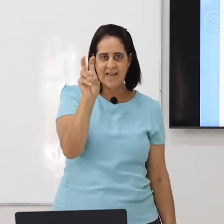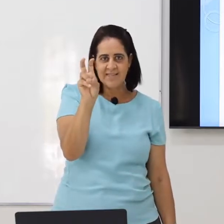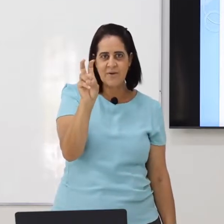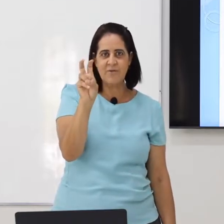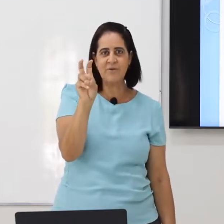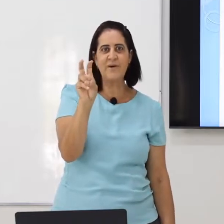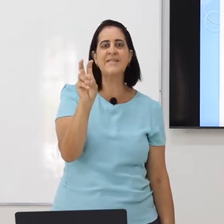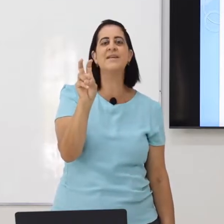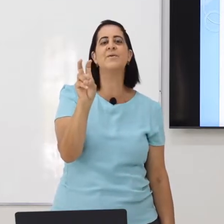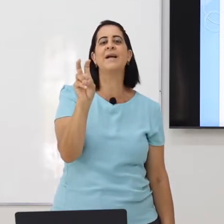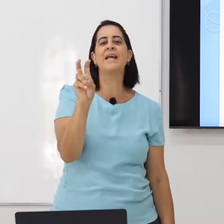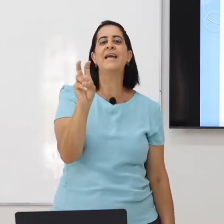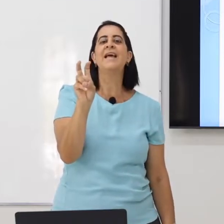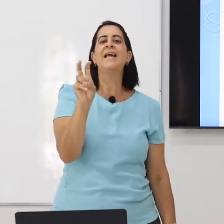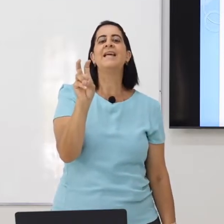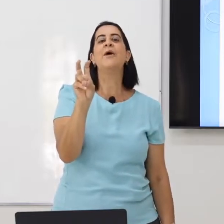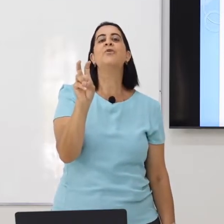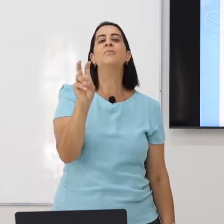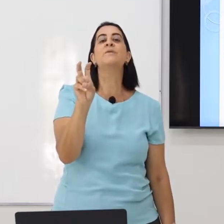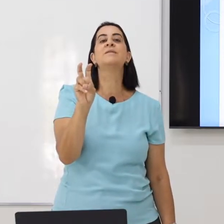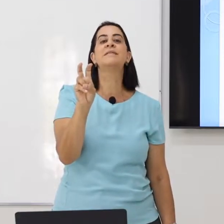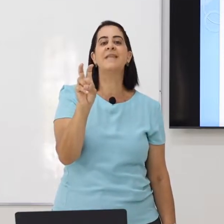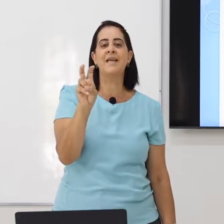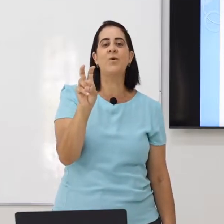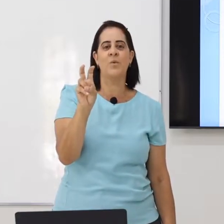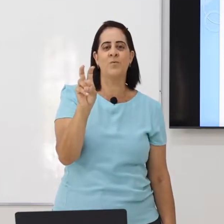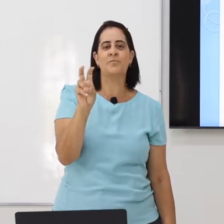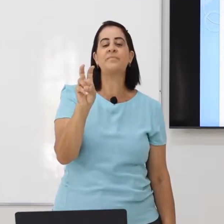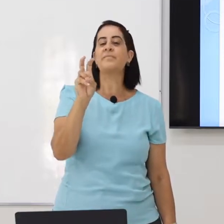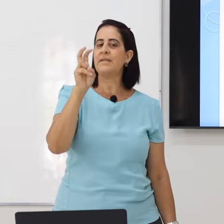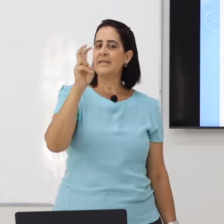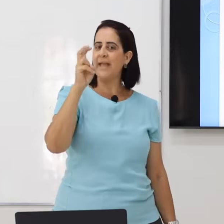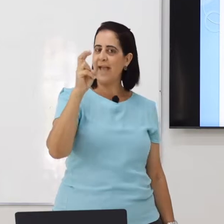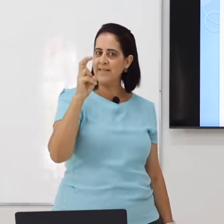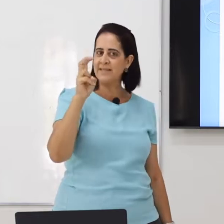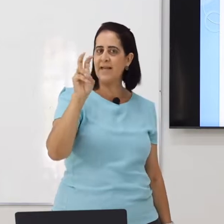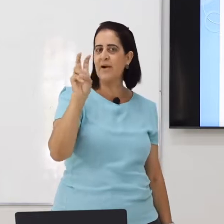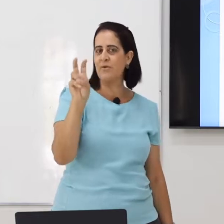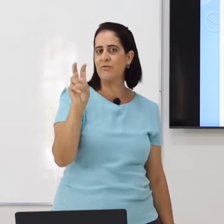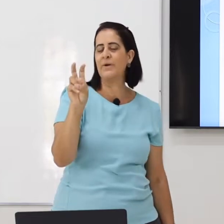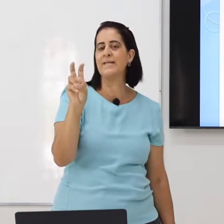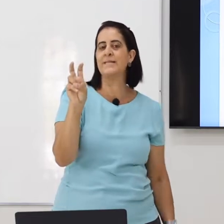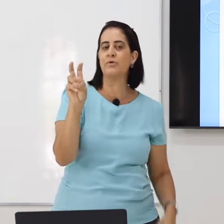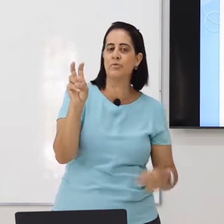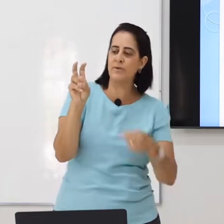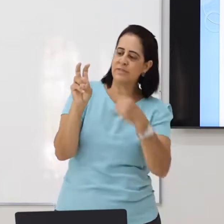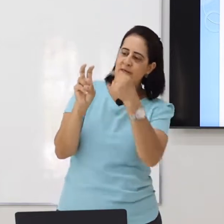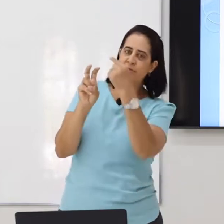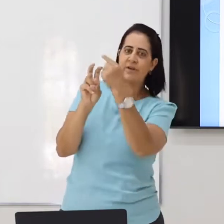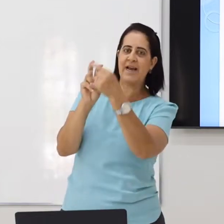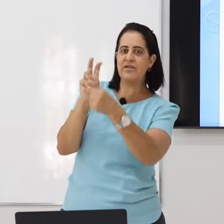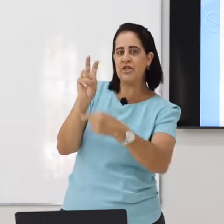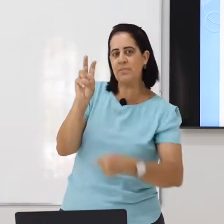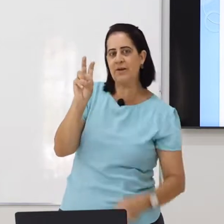essa configuração aqui, que é o número 5. Essa é a configuração do número 5, viradinho para